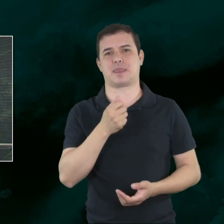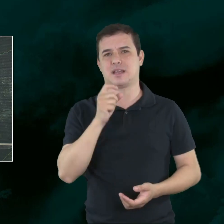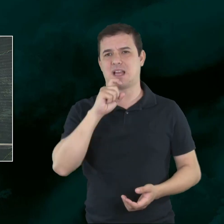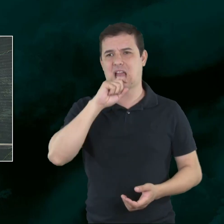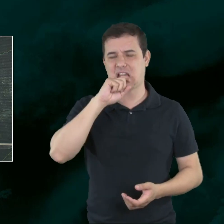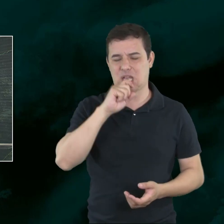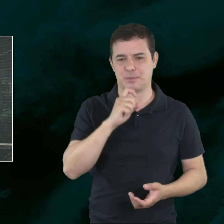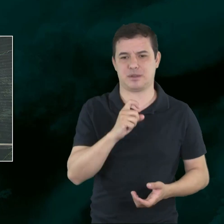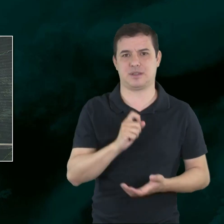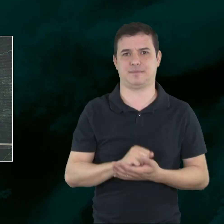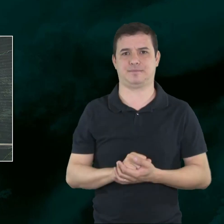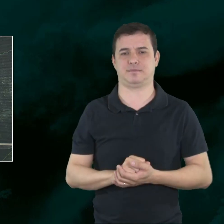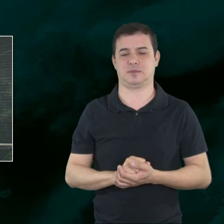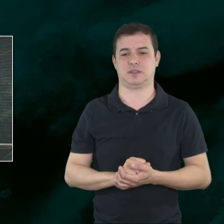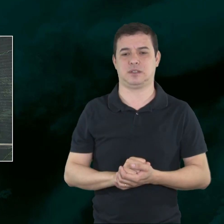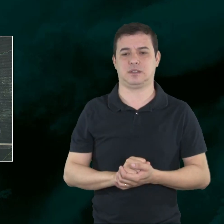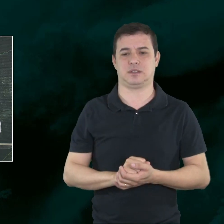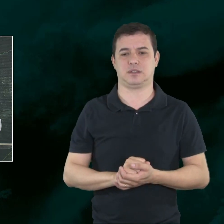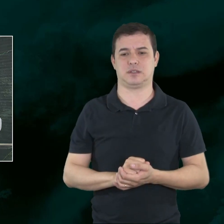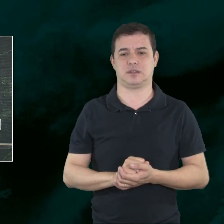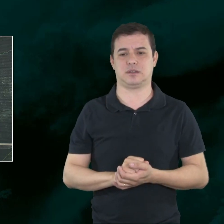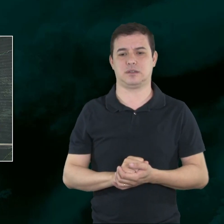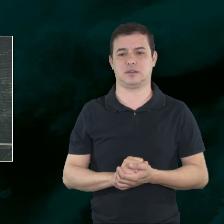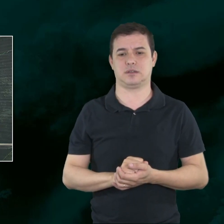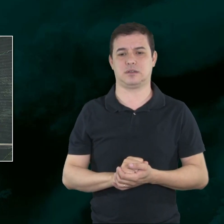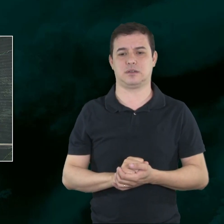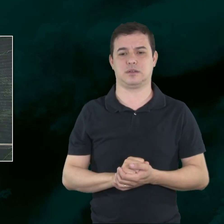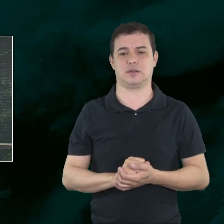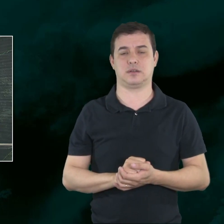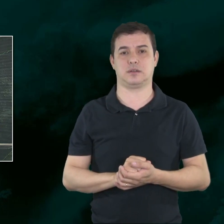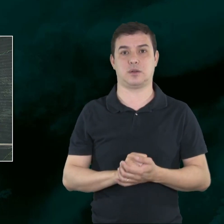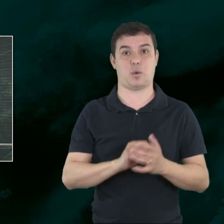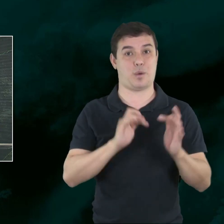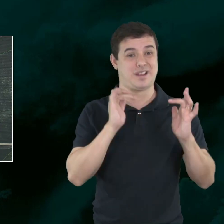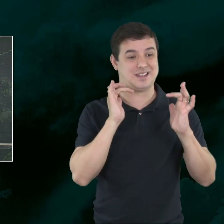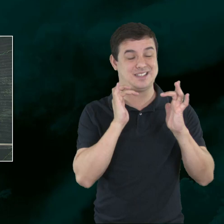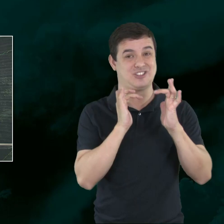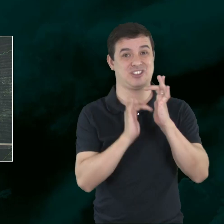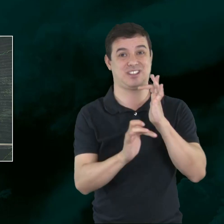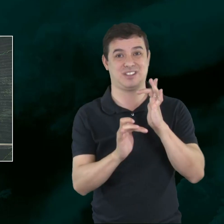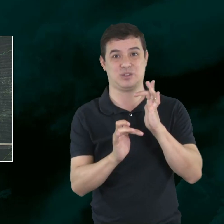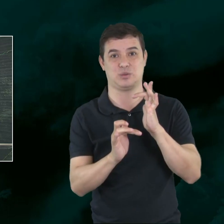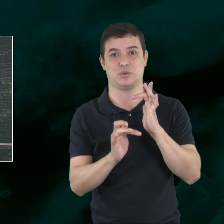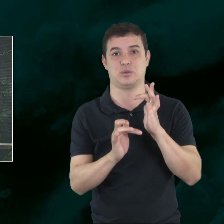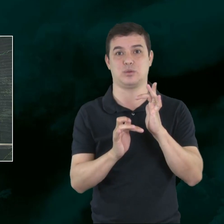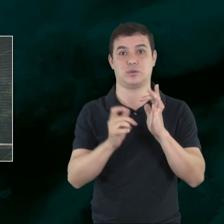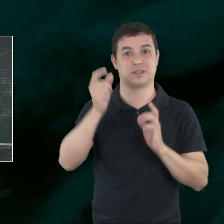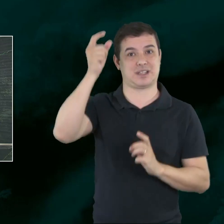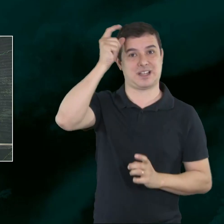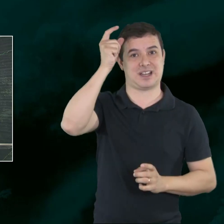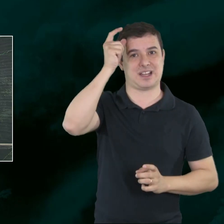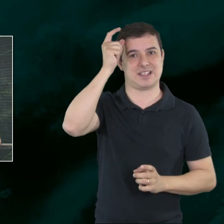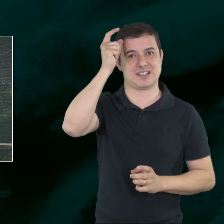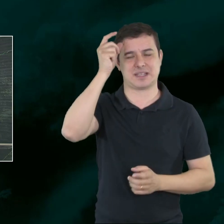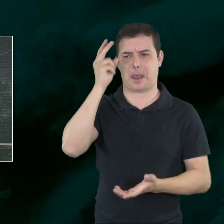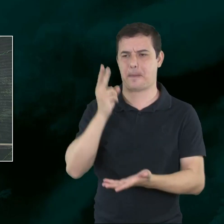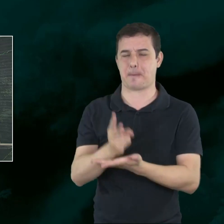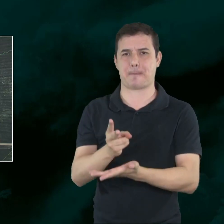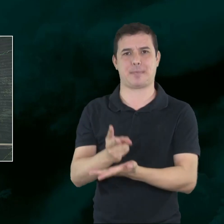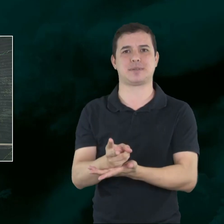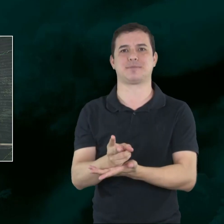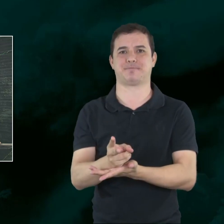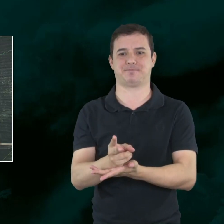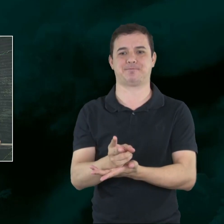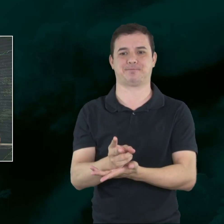isso vai se manifestar na pessoa de Anticristo. Anticristo, ele vai se levantar, não é